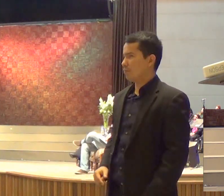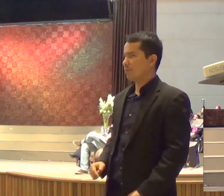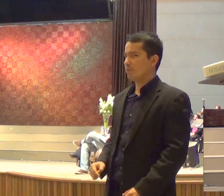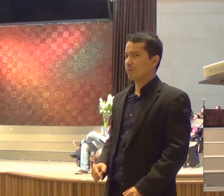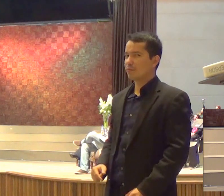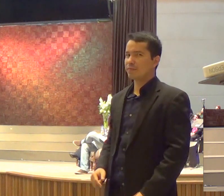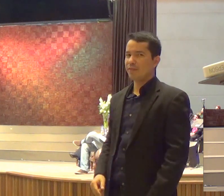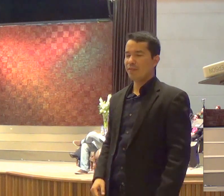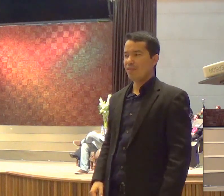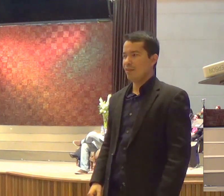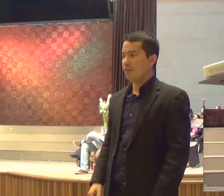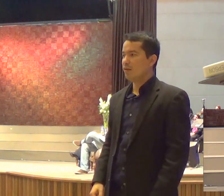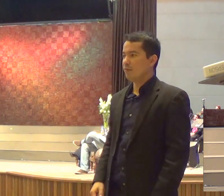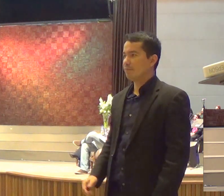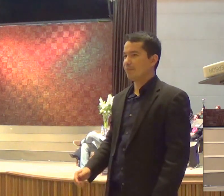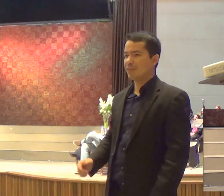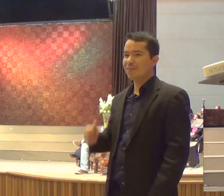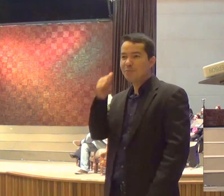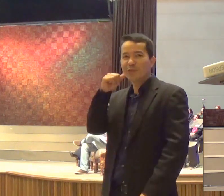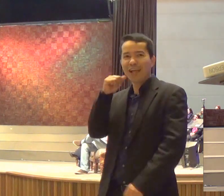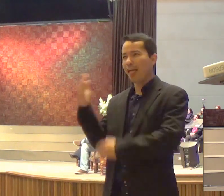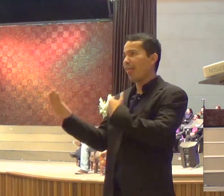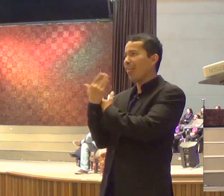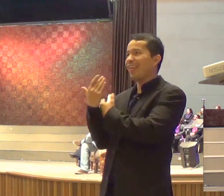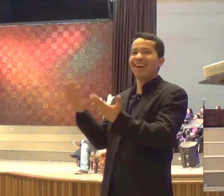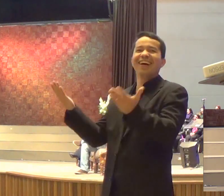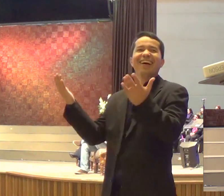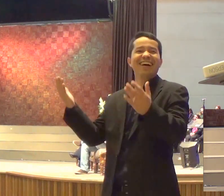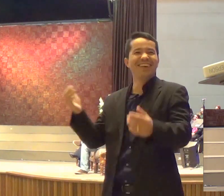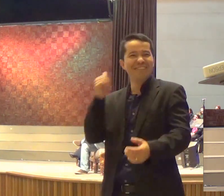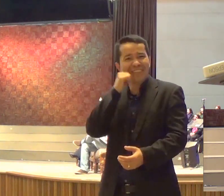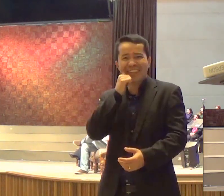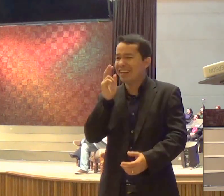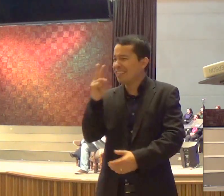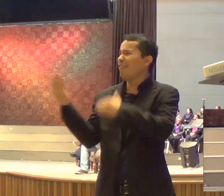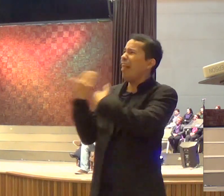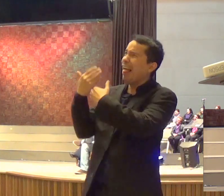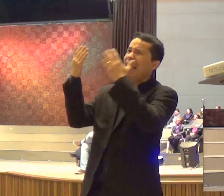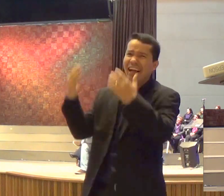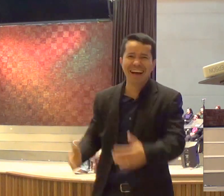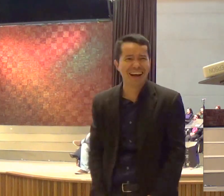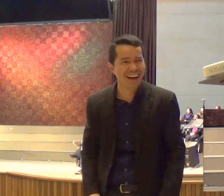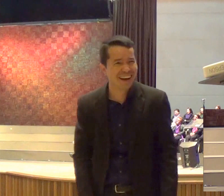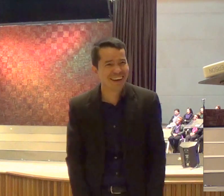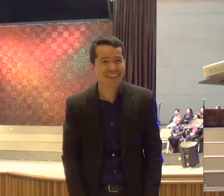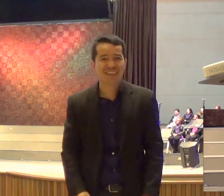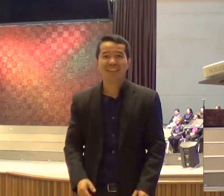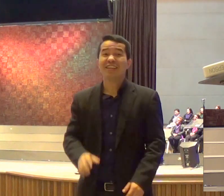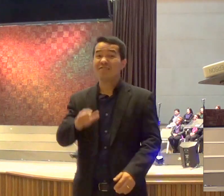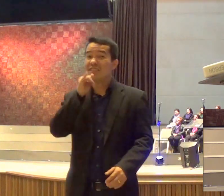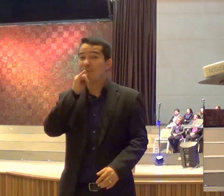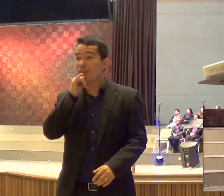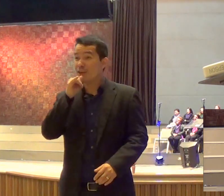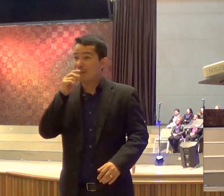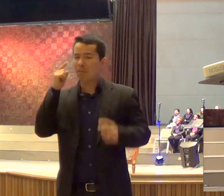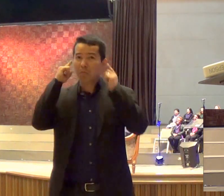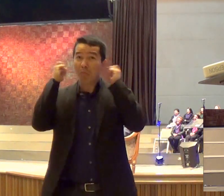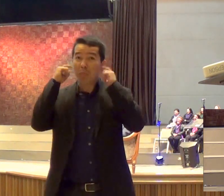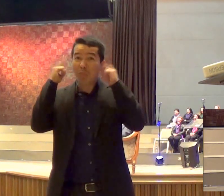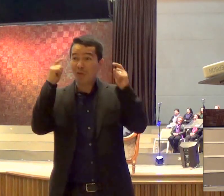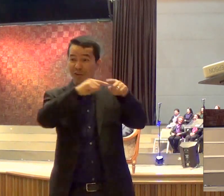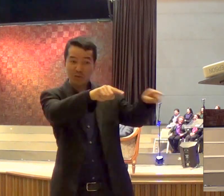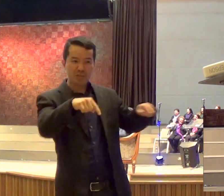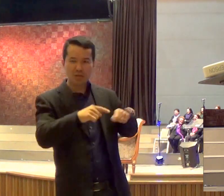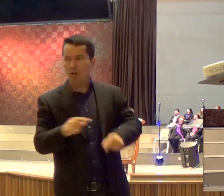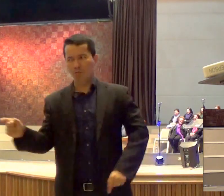mulher tem umas manias né mulher tem umas manias houve um barulho na cozinha vai lá ver